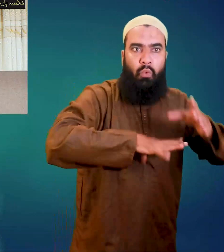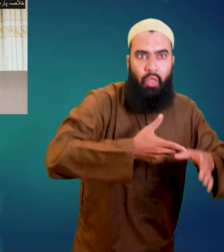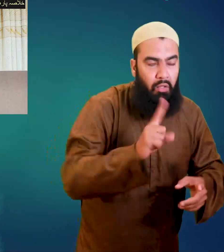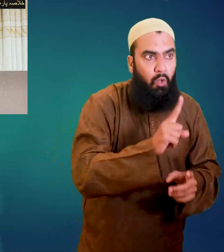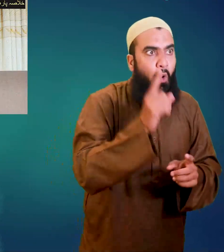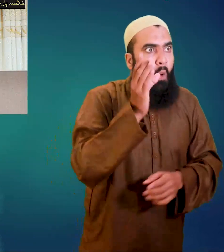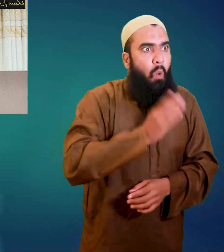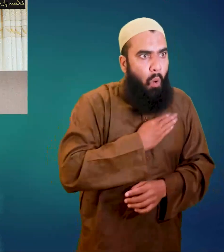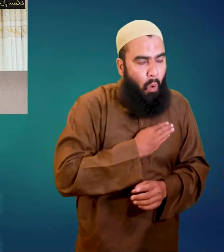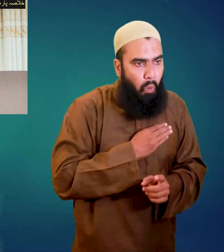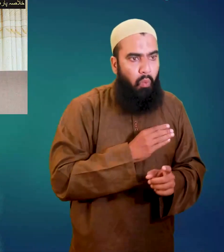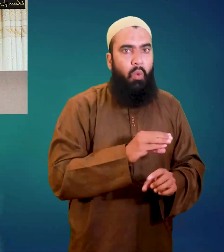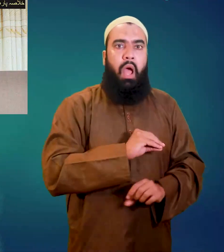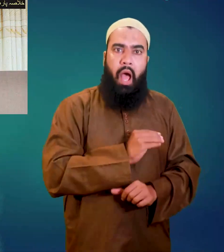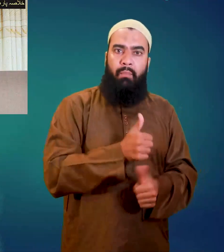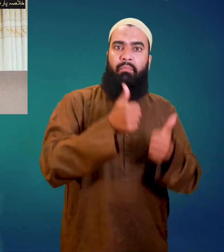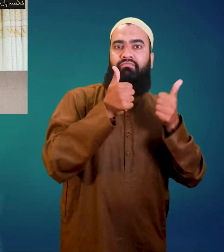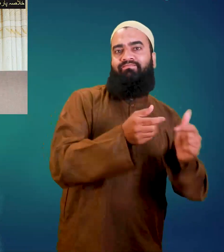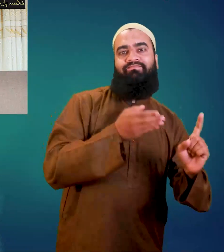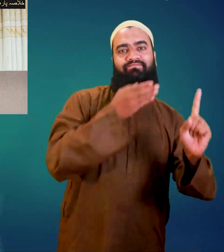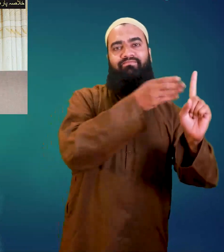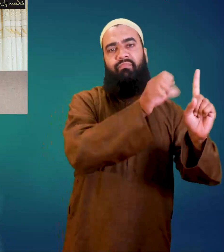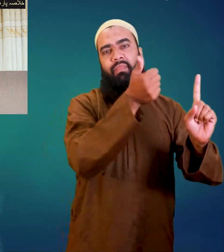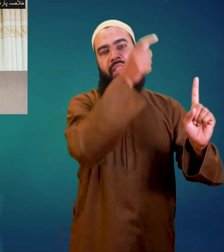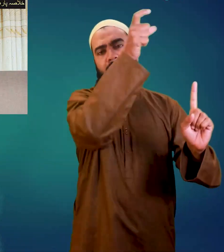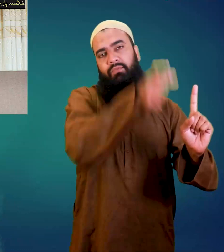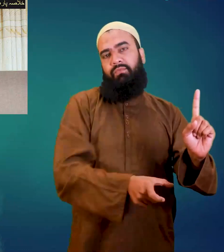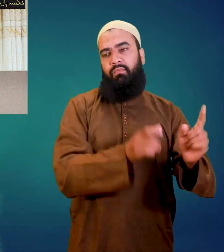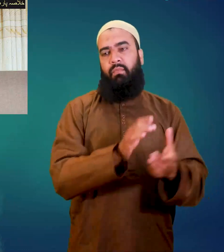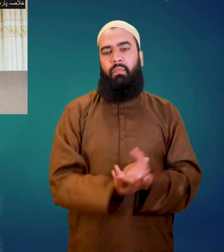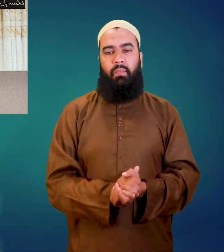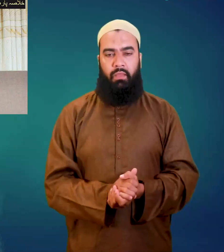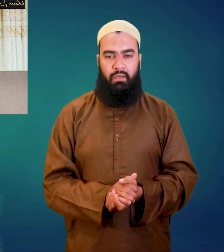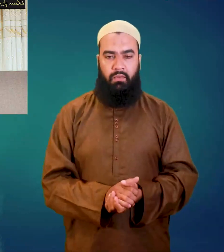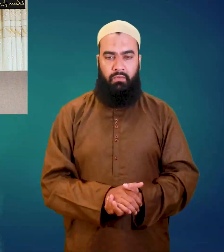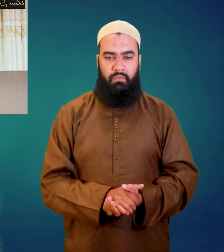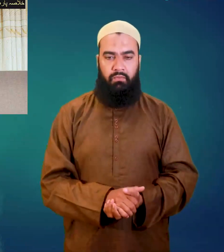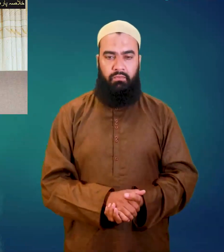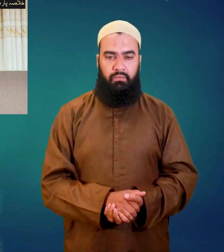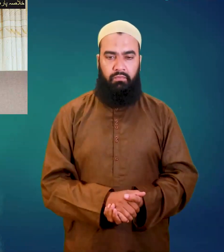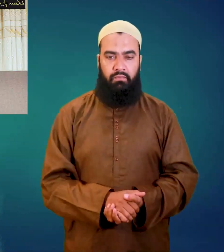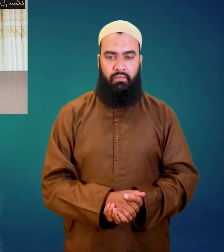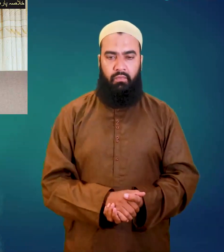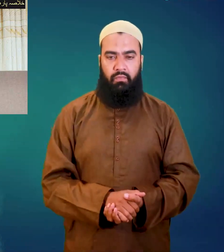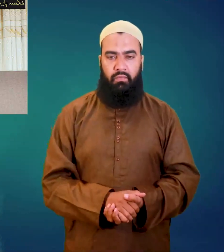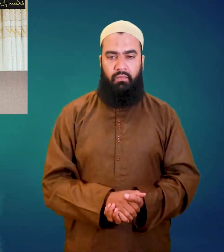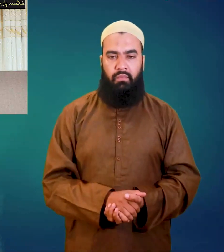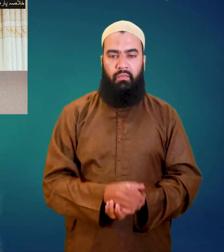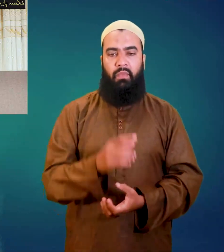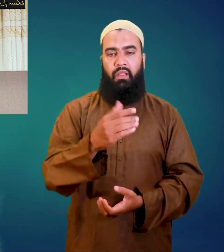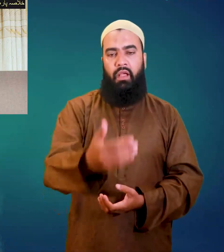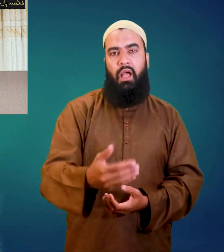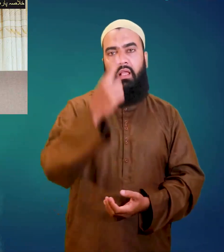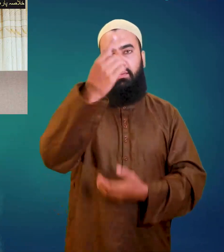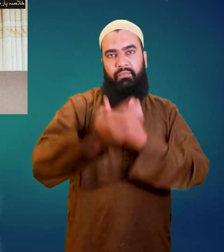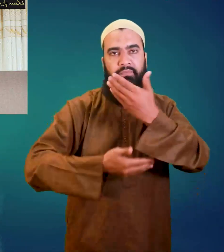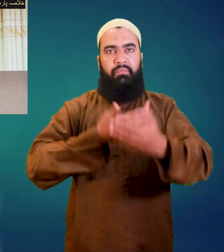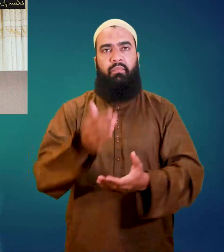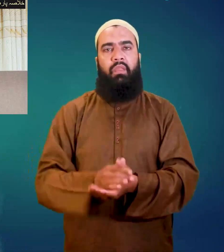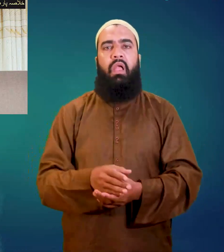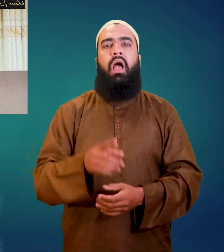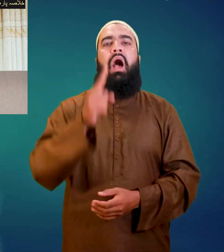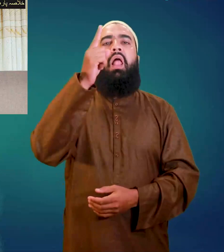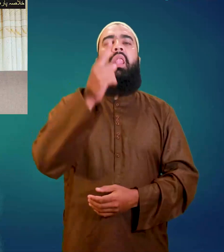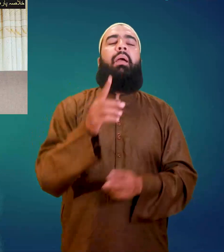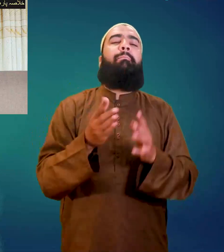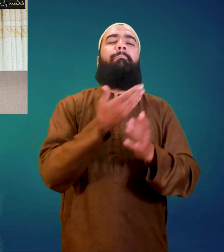رکوع نمبر 5 آیت نمبر 88، وَهُوَ يُجِيرُ وَلَا يُجَارُ عَلَيْهِ، اللہ ہی کسی کو تکلیف